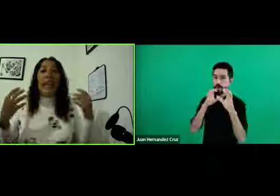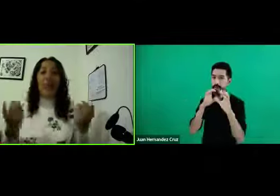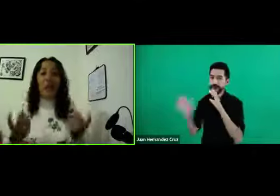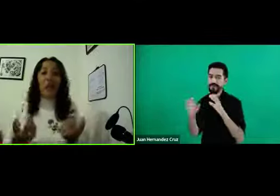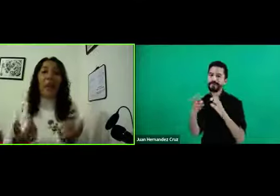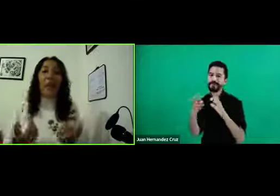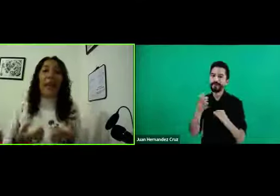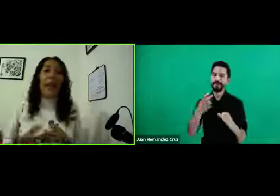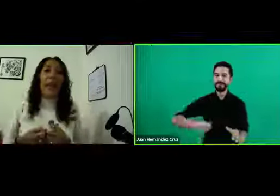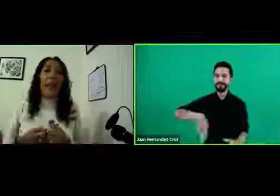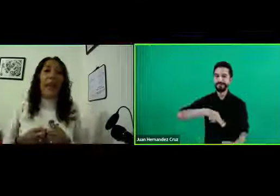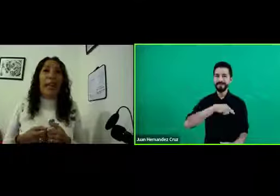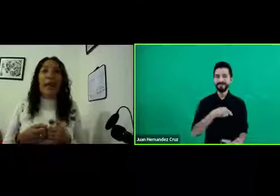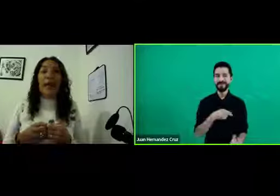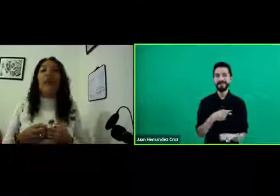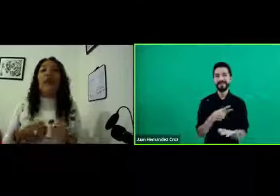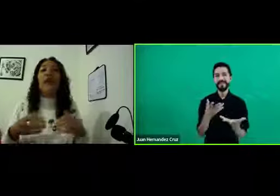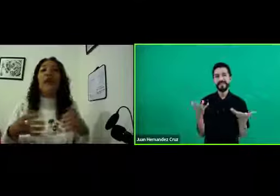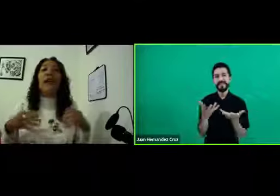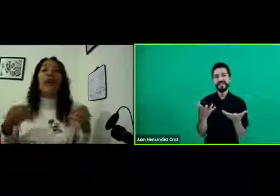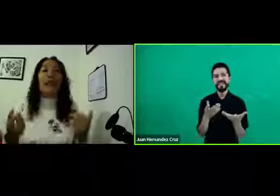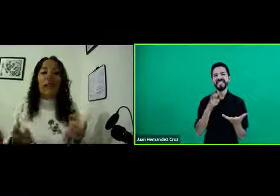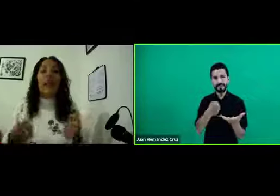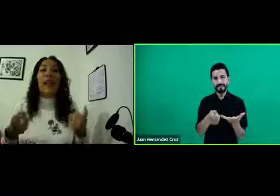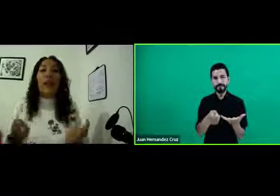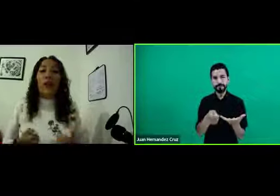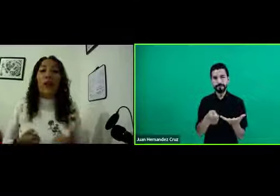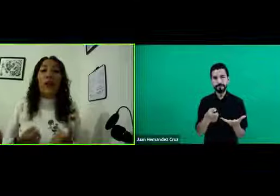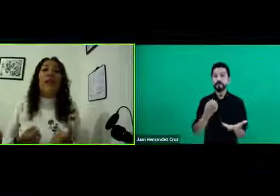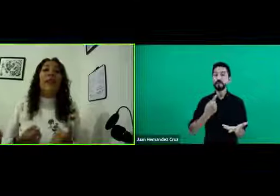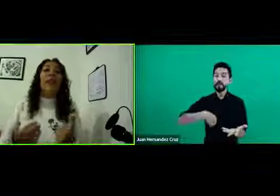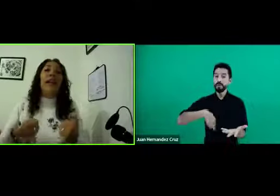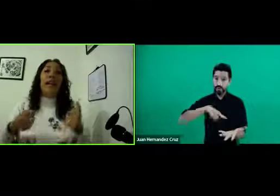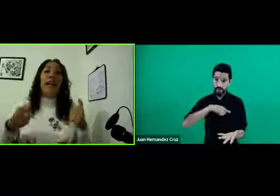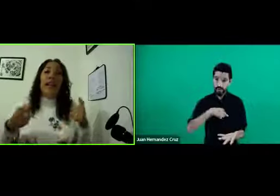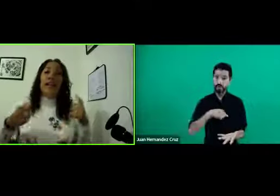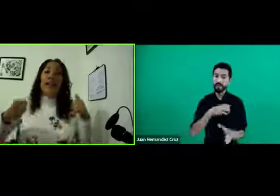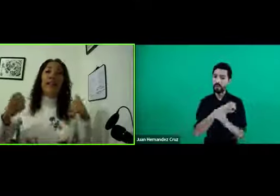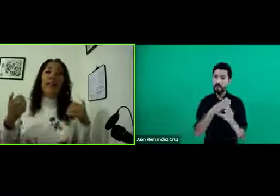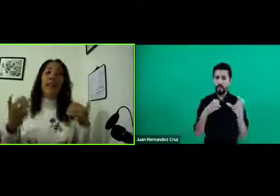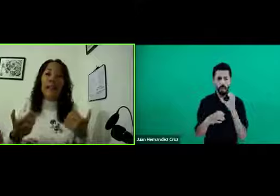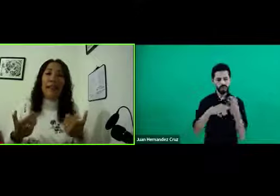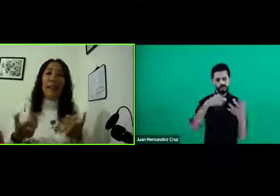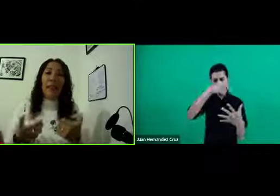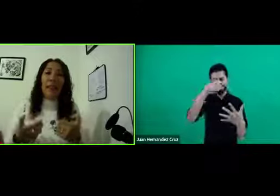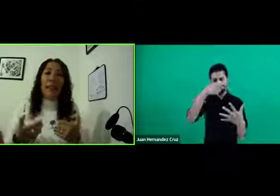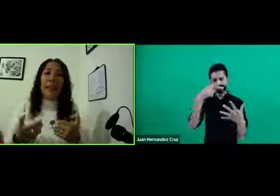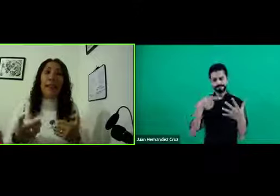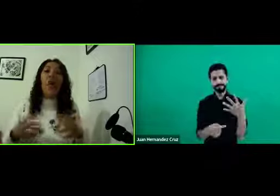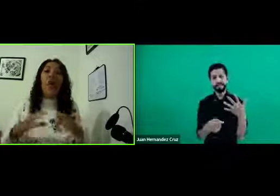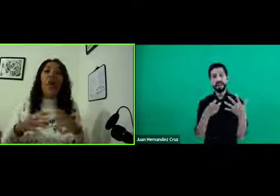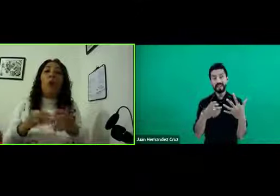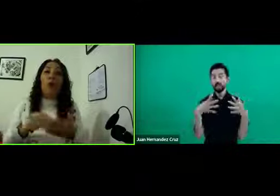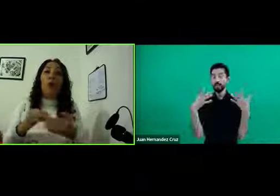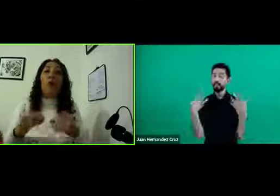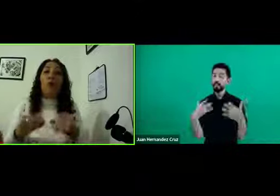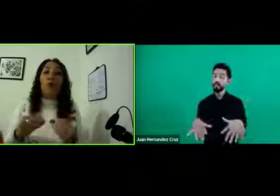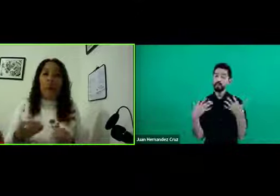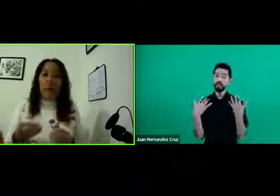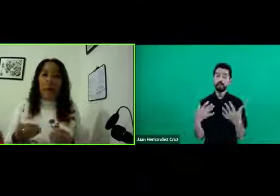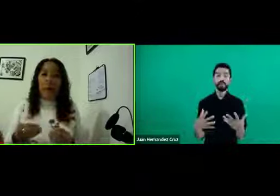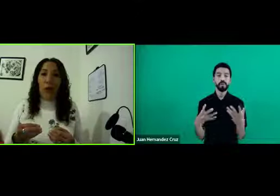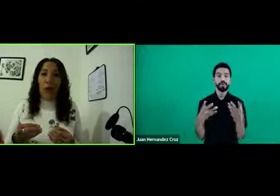que creemos, hagamos creación de cosas que sean tan extraordinarias como